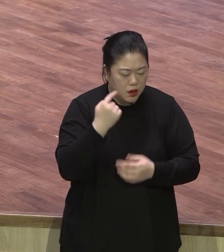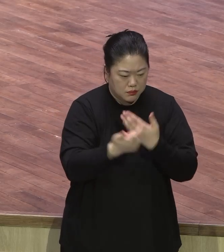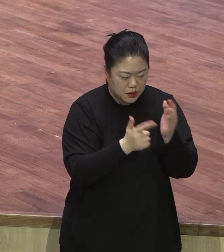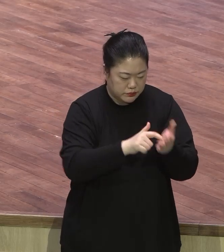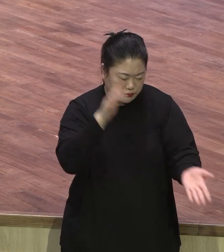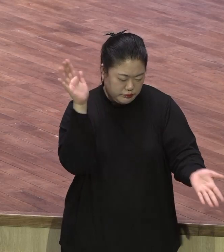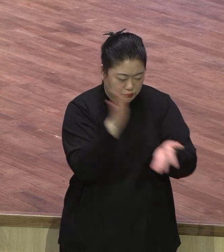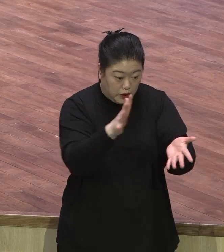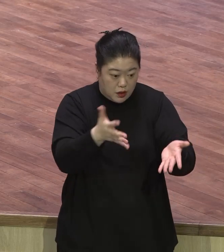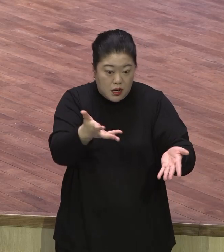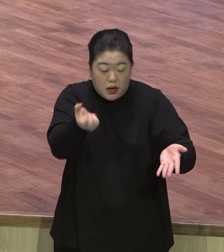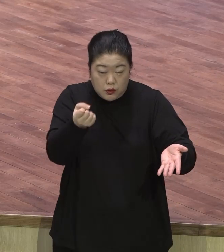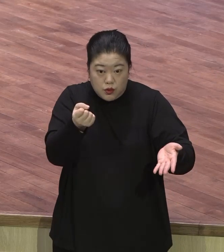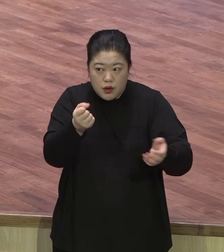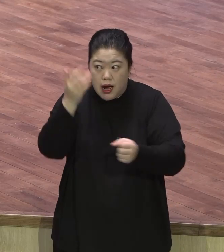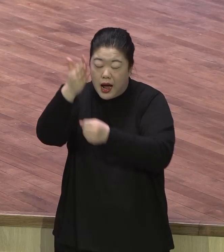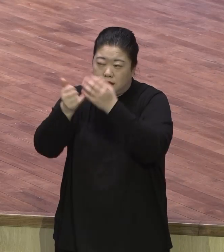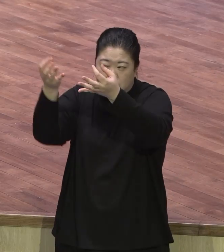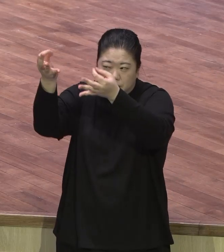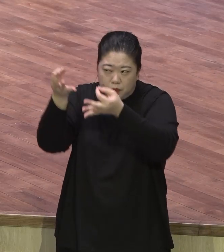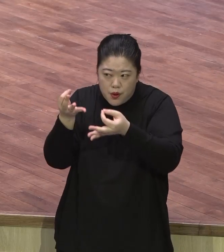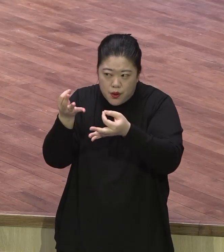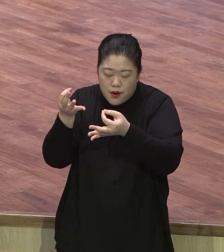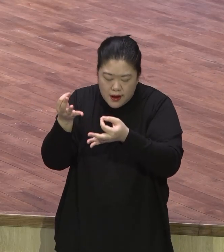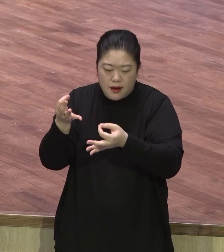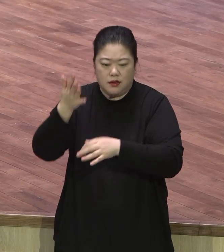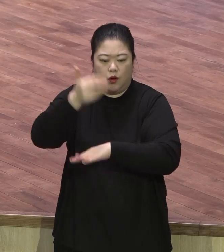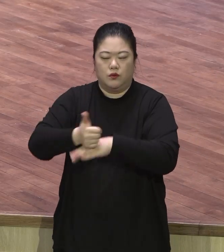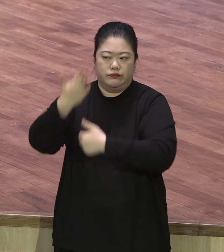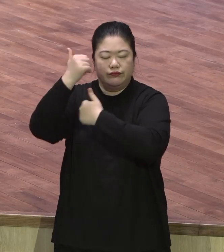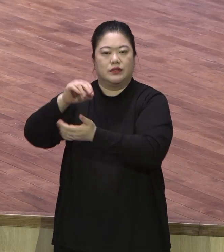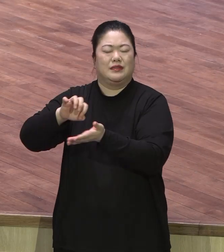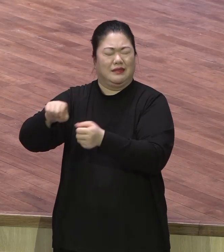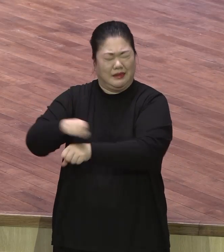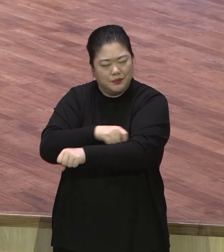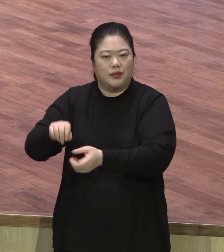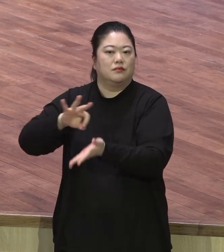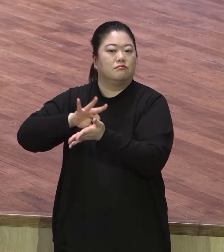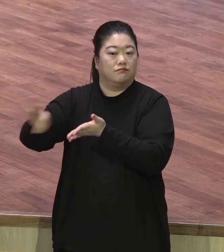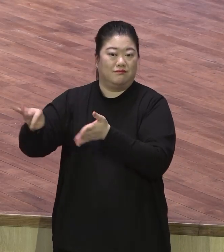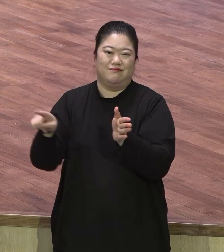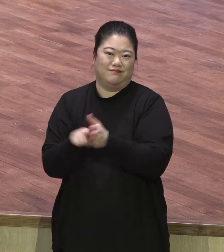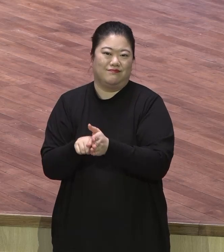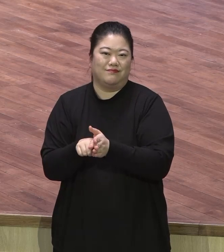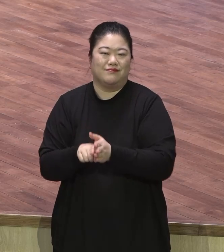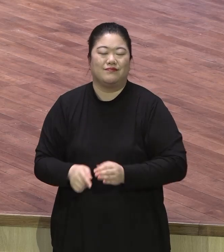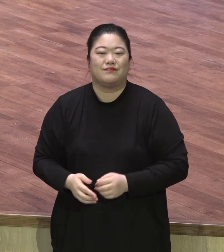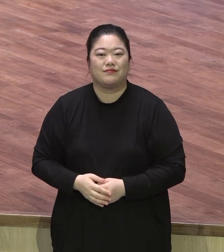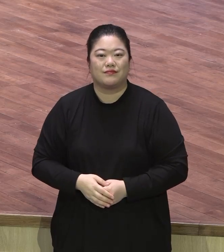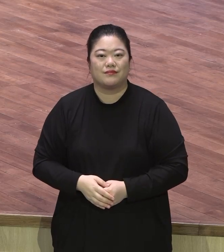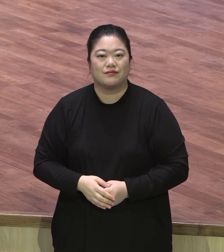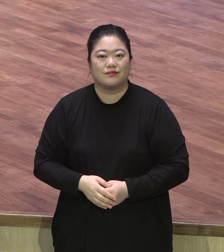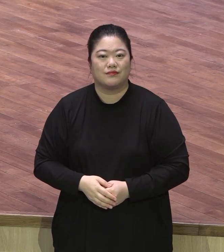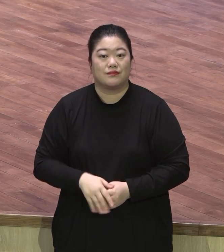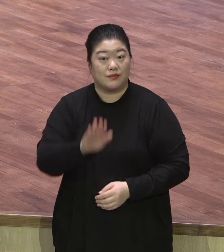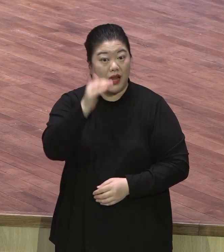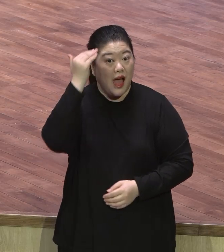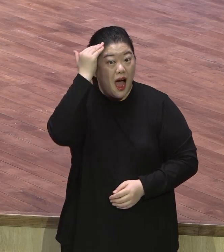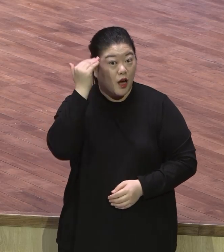열정을 보시고 마지막 시대에 서실 것이다 그런데 이런 빨리빨래